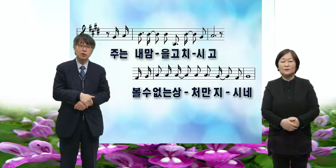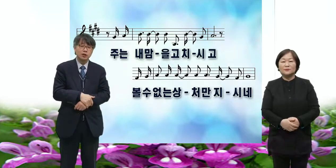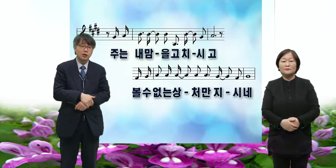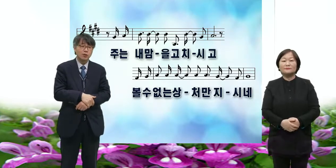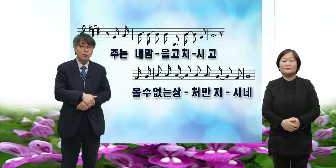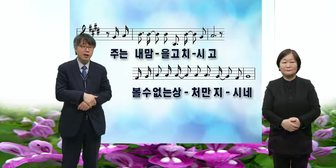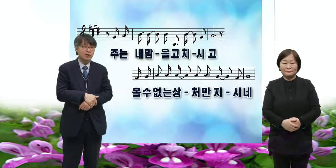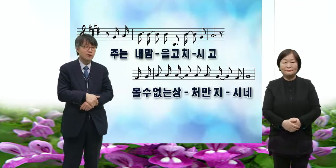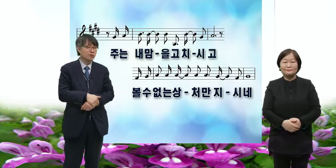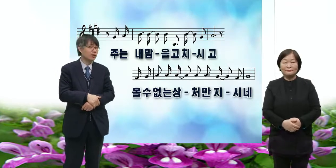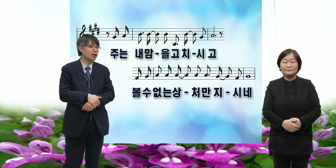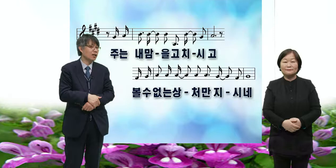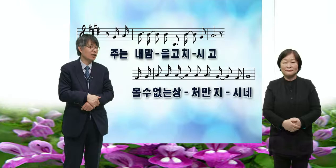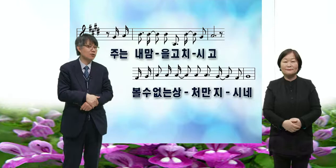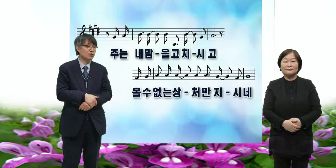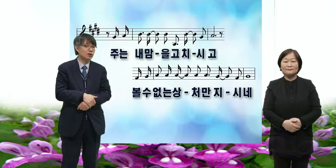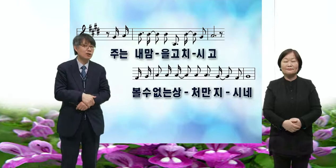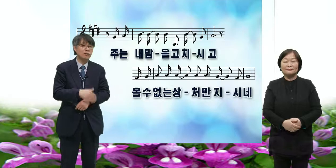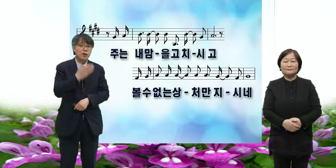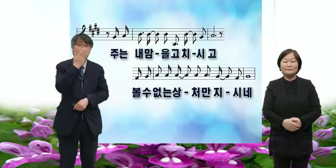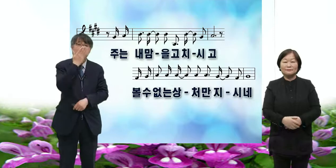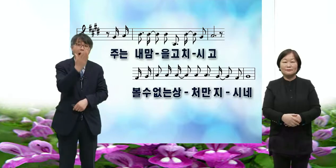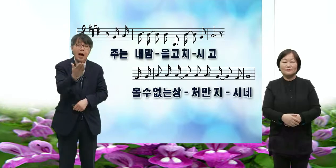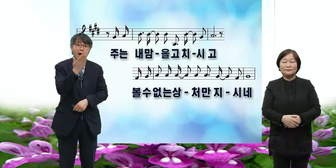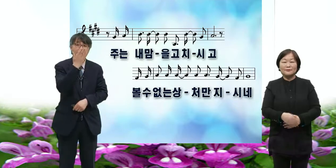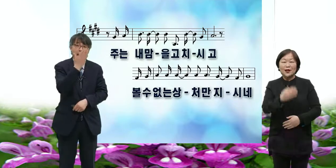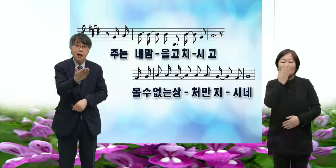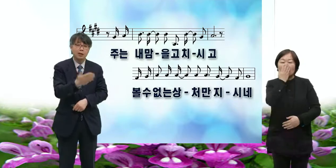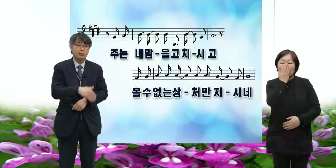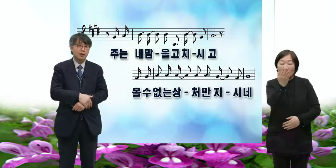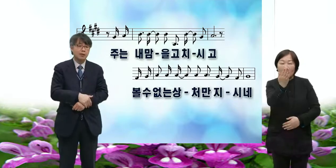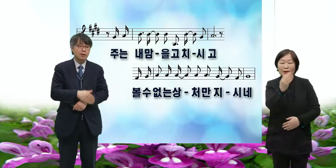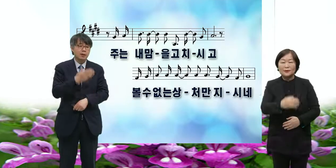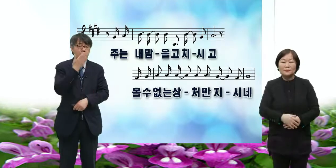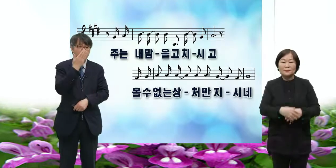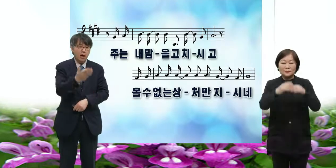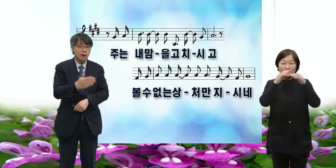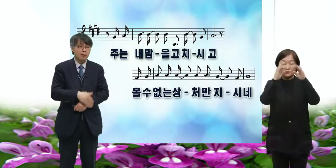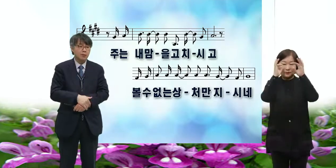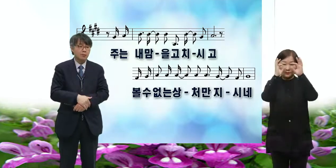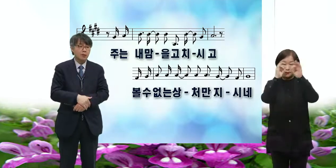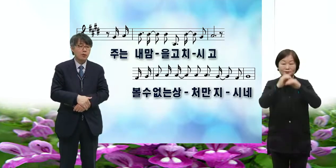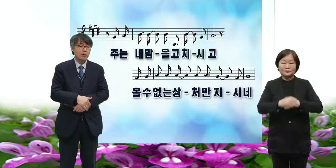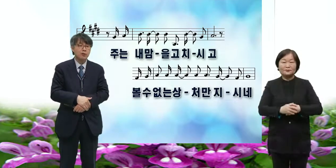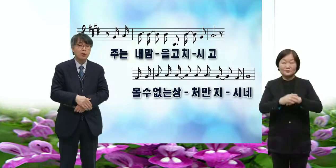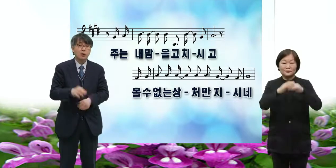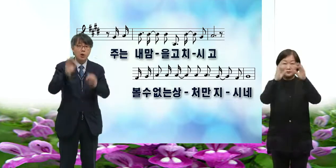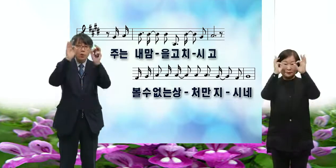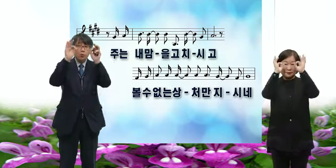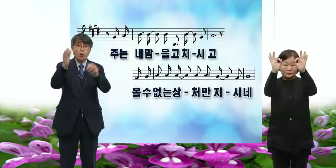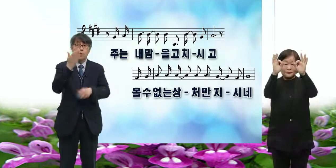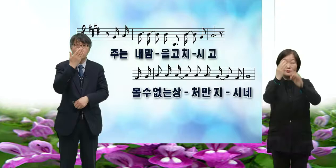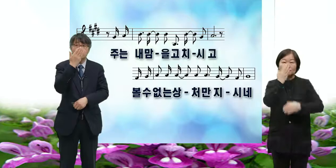이제 영어로 보면 possible 뭐 이렇게 할 수 있는 것처럼 파 이런 겁니다. 파. 그래서 볼